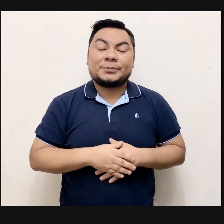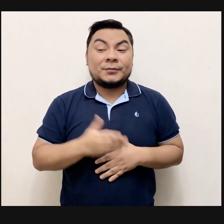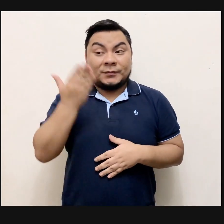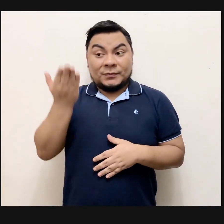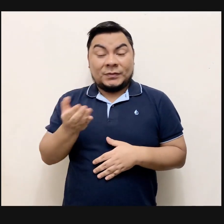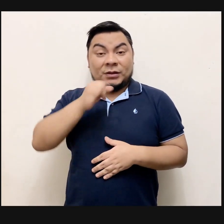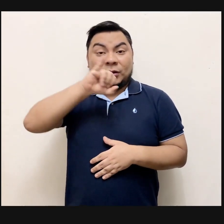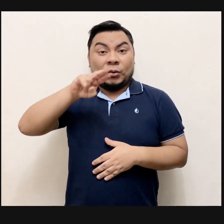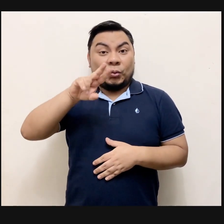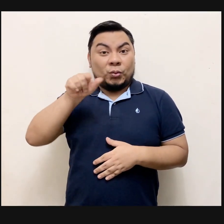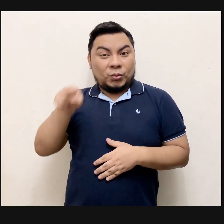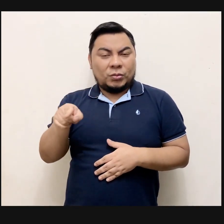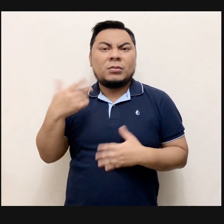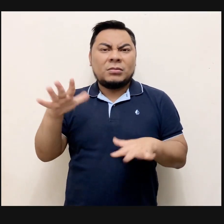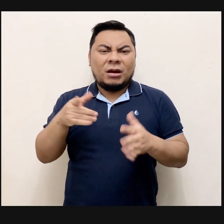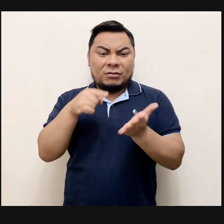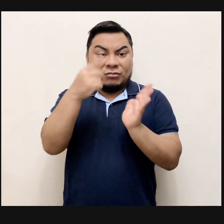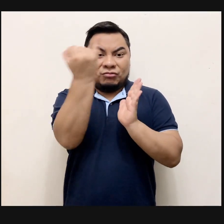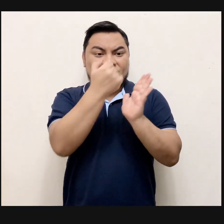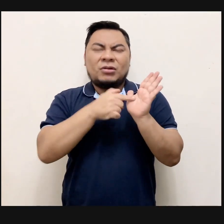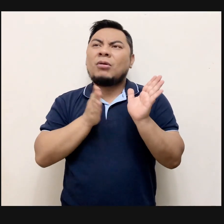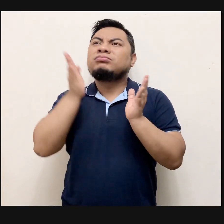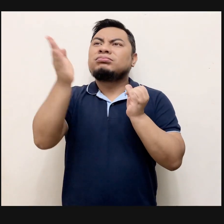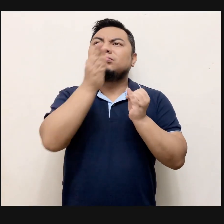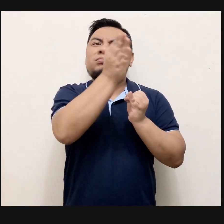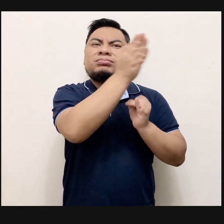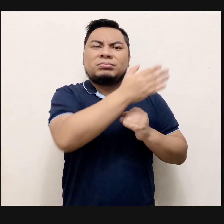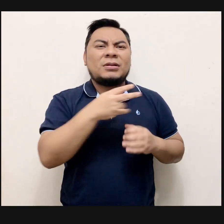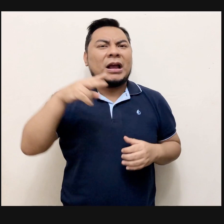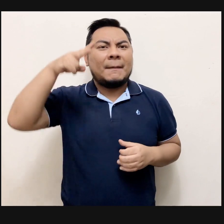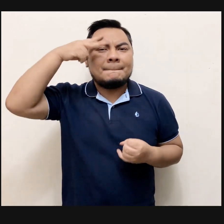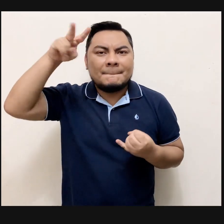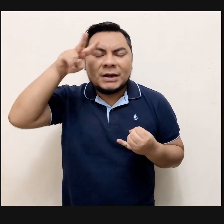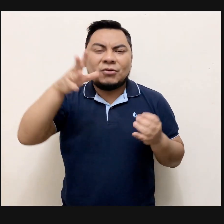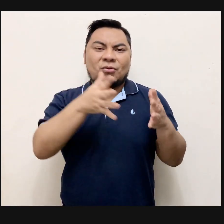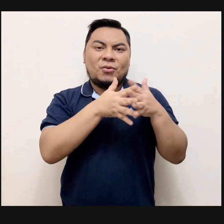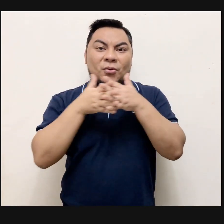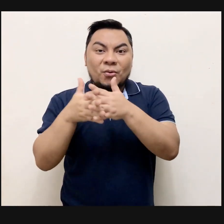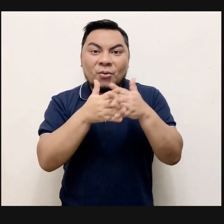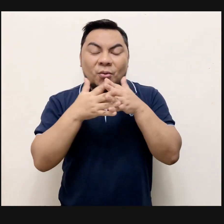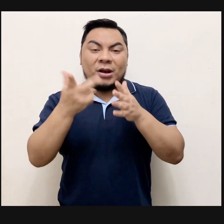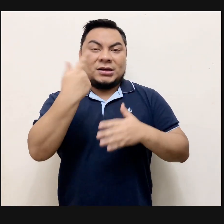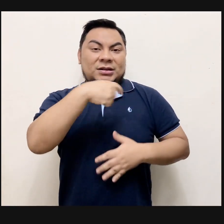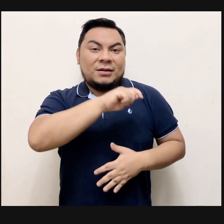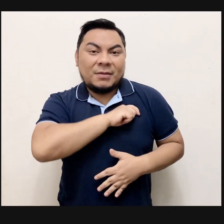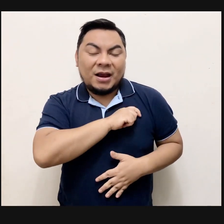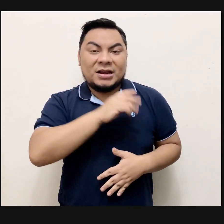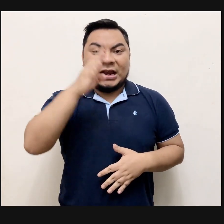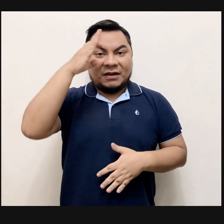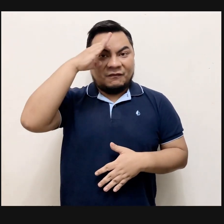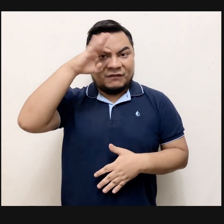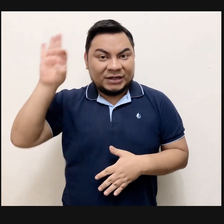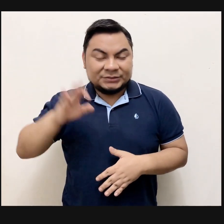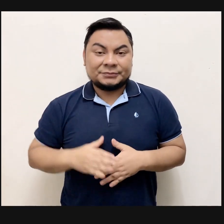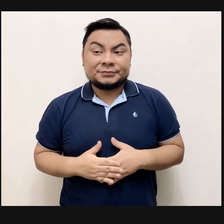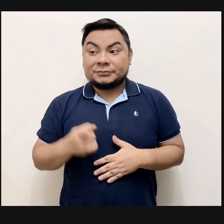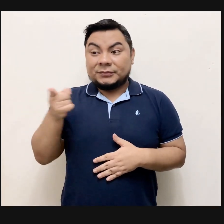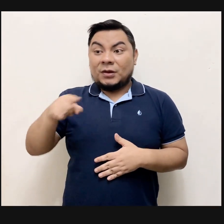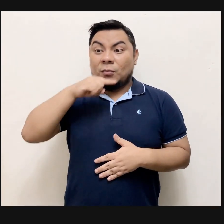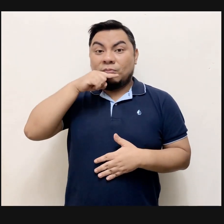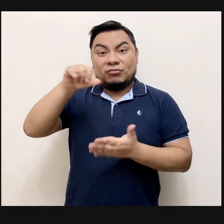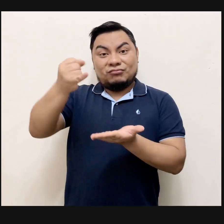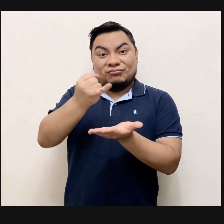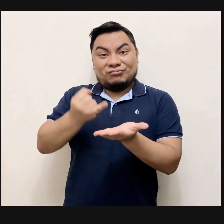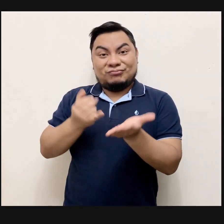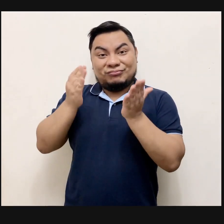de Julia Codecido viajó a diferentes países como México, Estados Unidos, España y Francia,